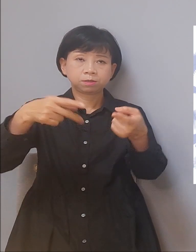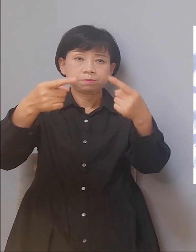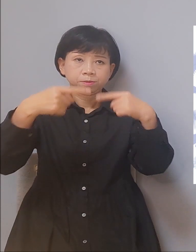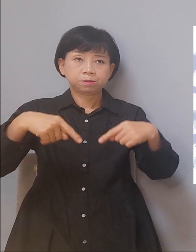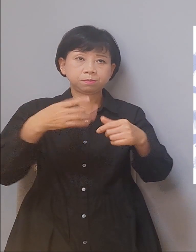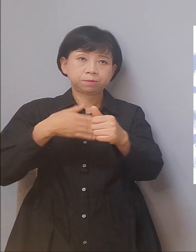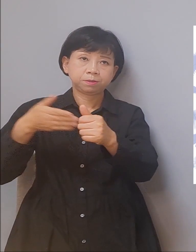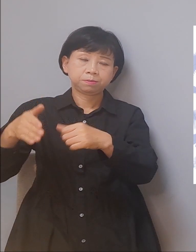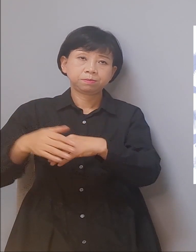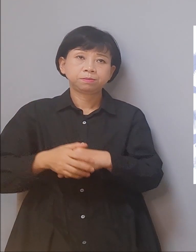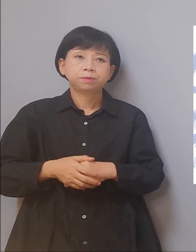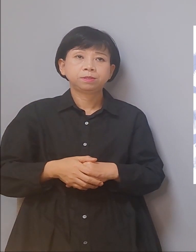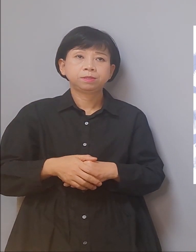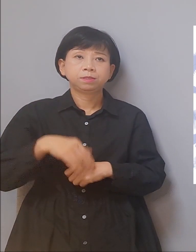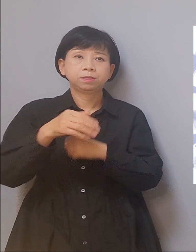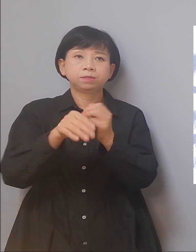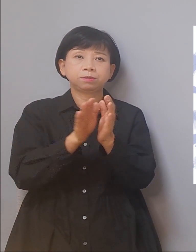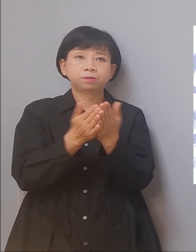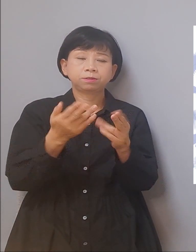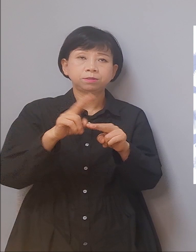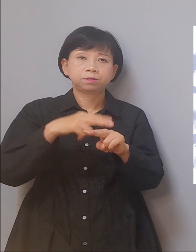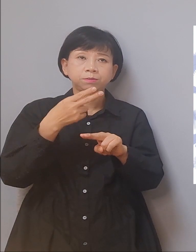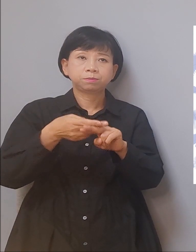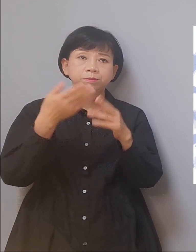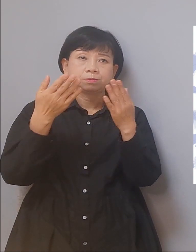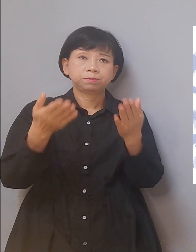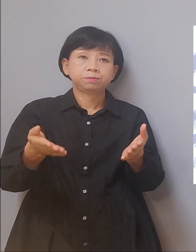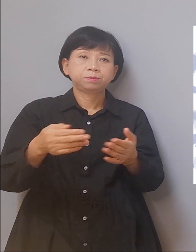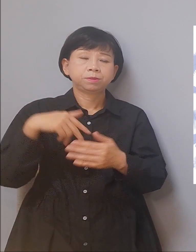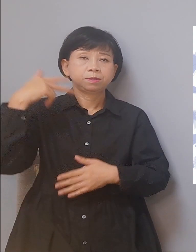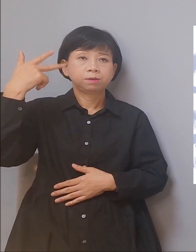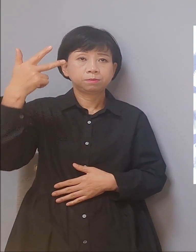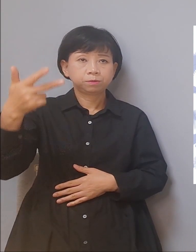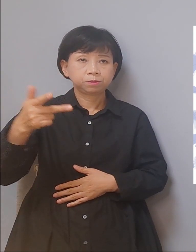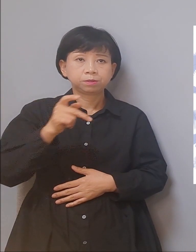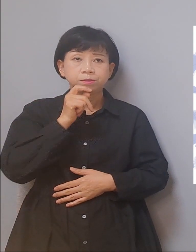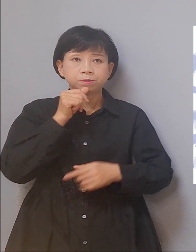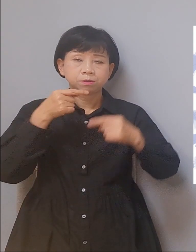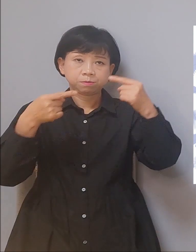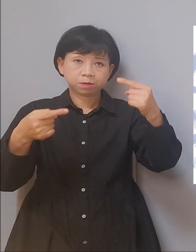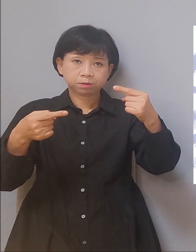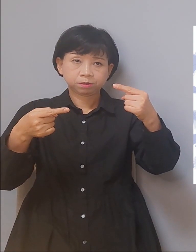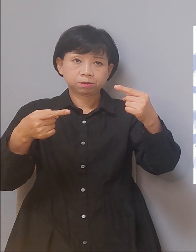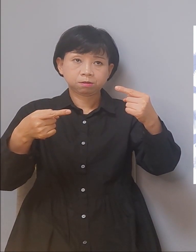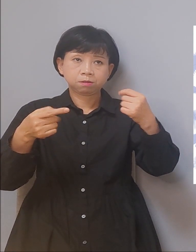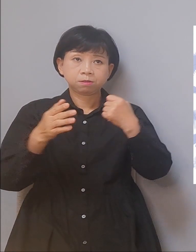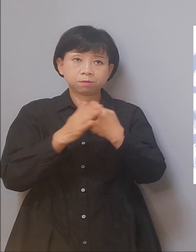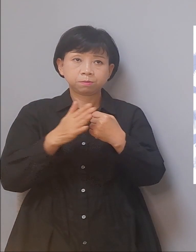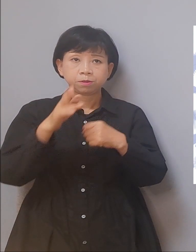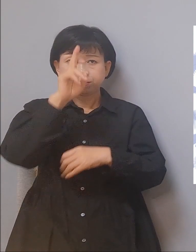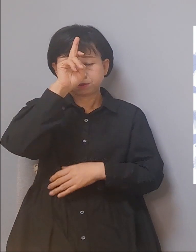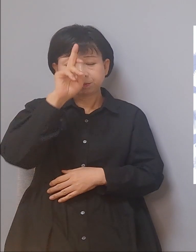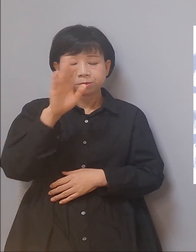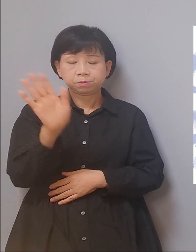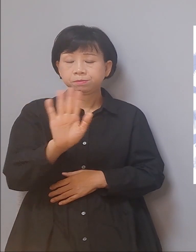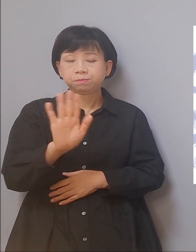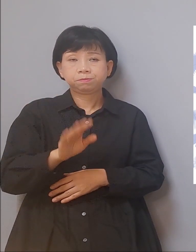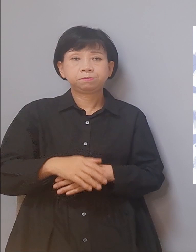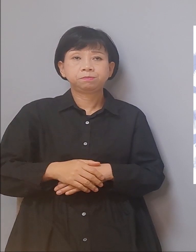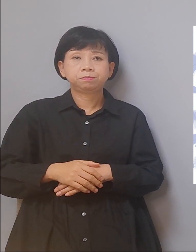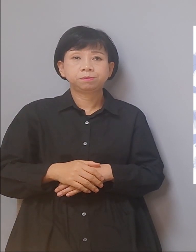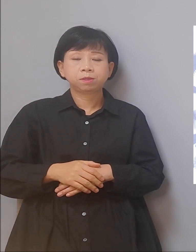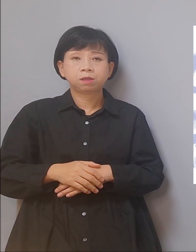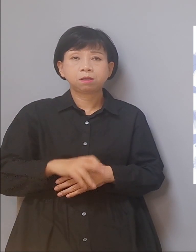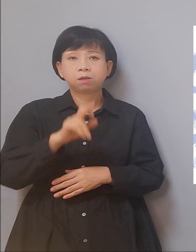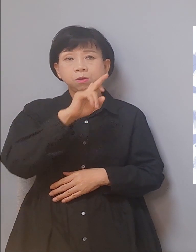가신 30분에게 성경책을 선물로 드립니다. 다음 주일인 22일에는 설 명절로 교회에서 점심이 없고 오후